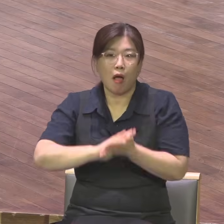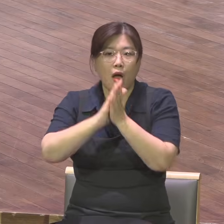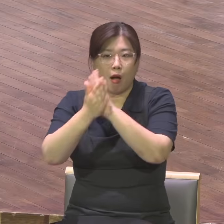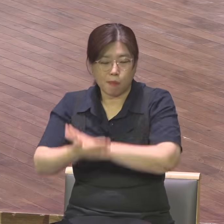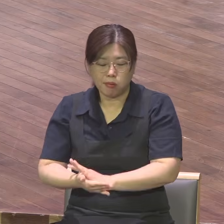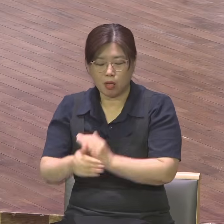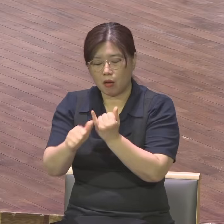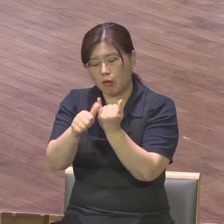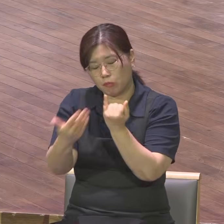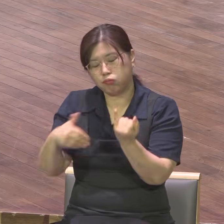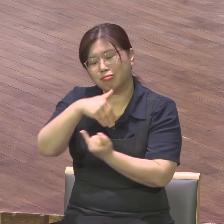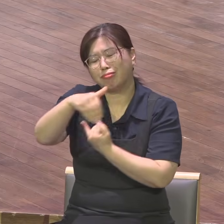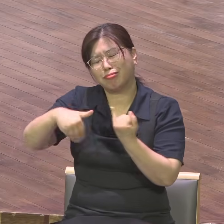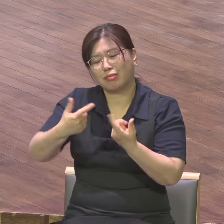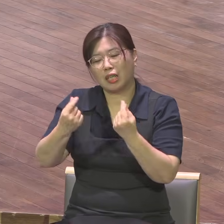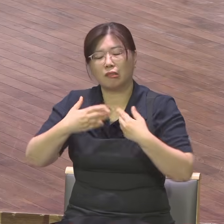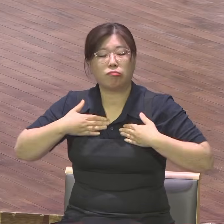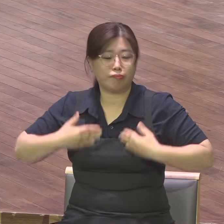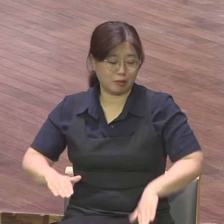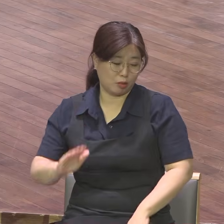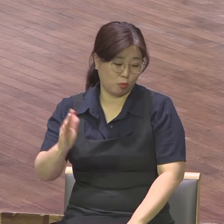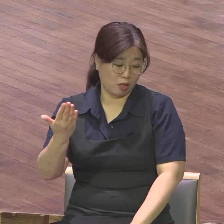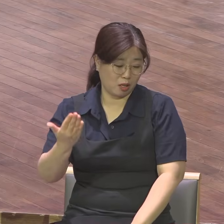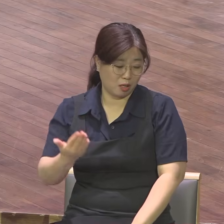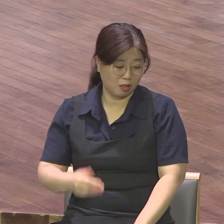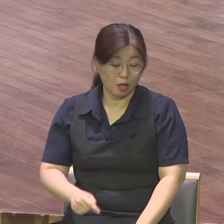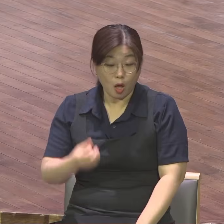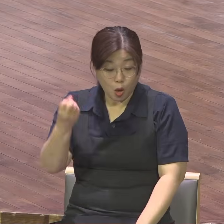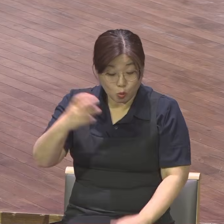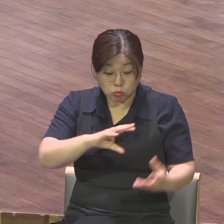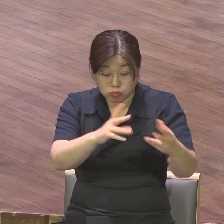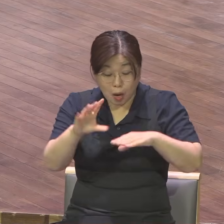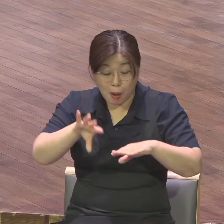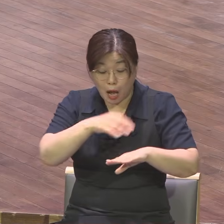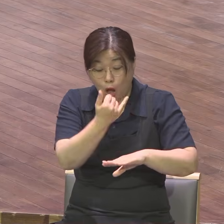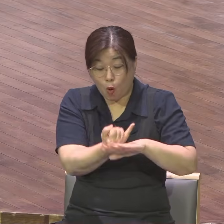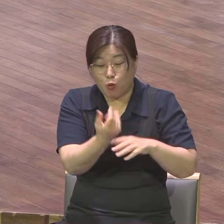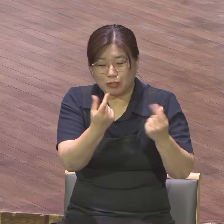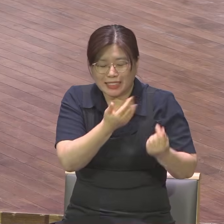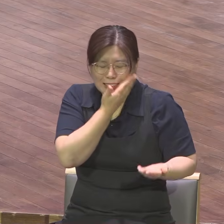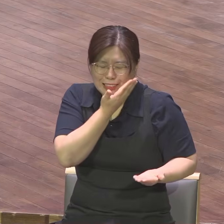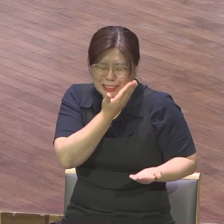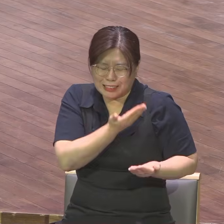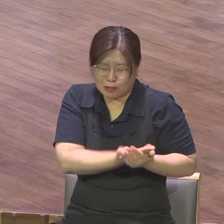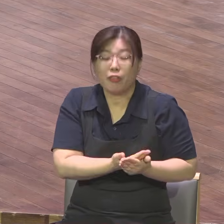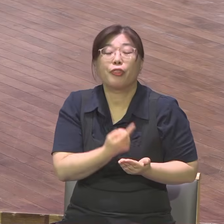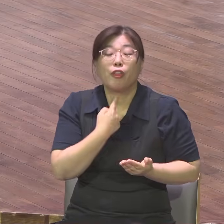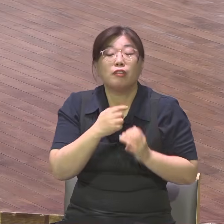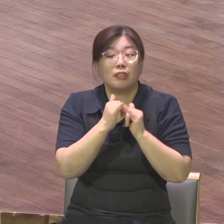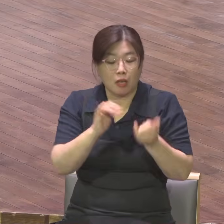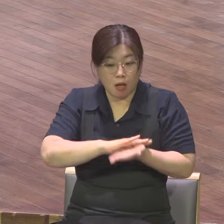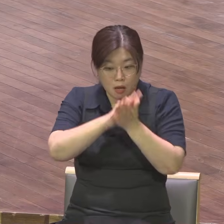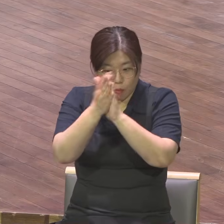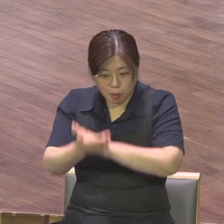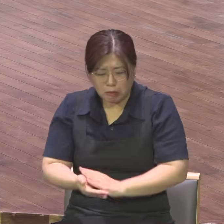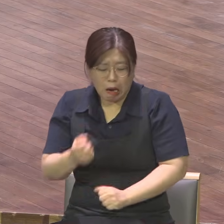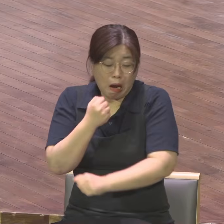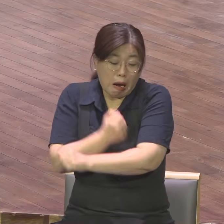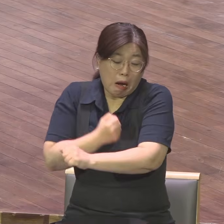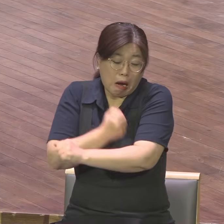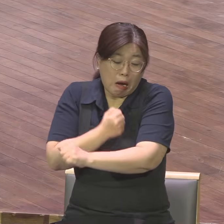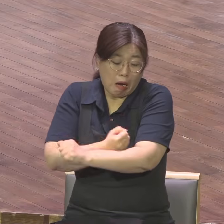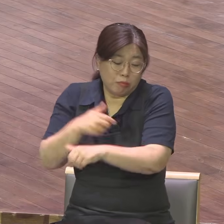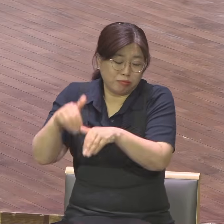중에 공주였던 자가 이제는 강제 노동하는 자가 되었도다. 밤에는 슬피 우니 눈물이 밤에 흐름이여, 사랑하는